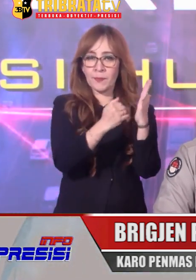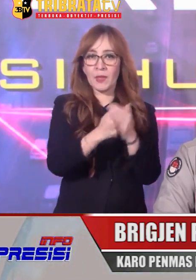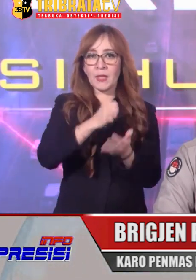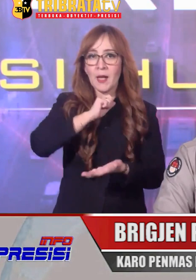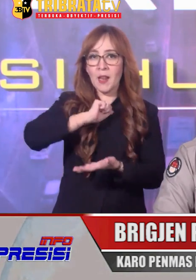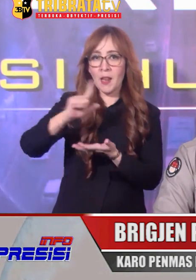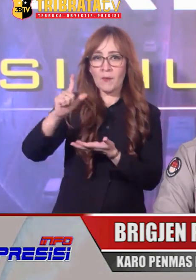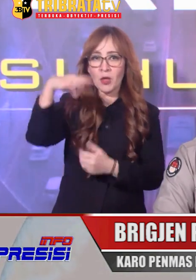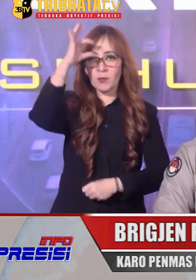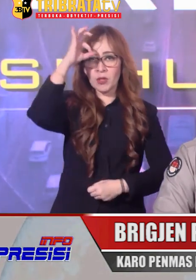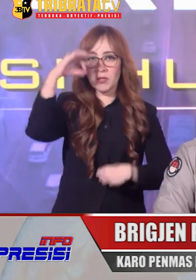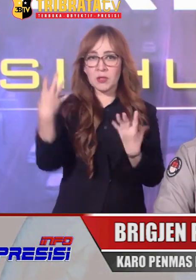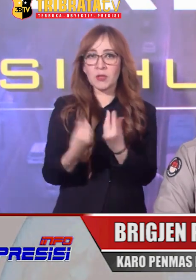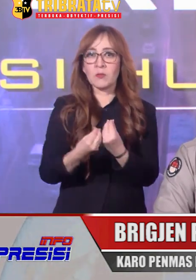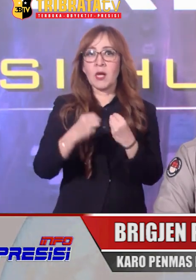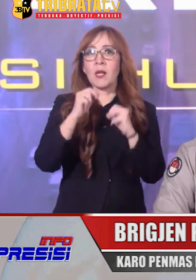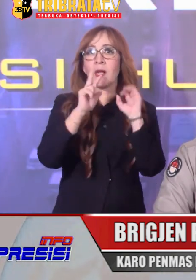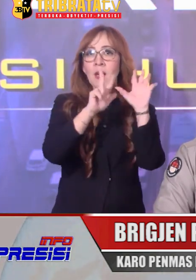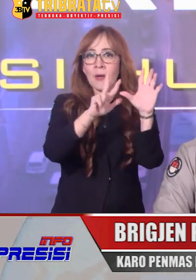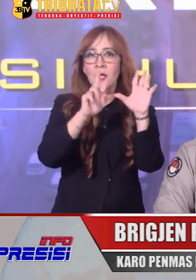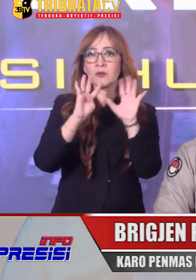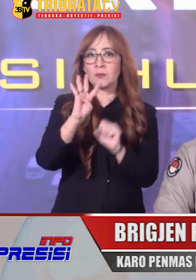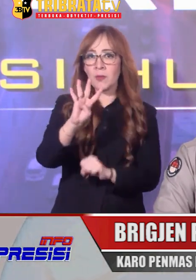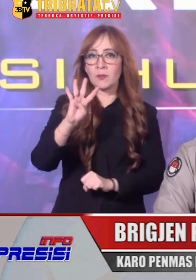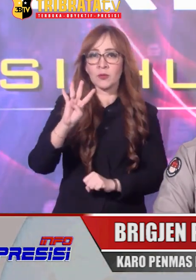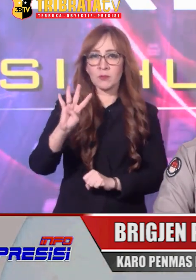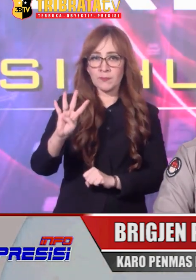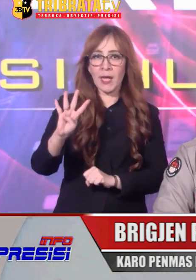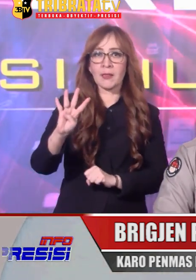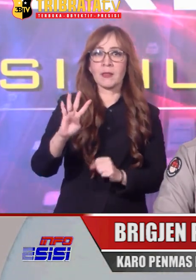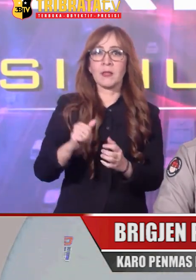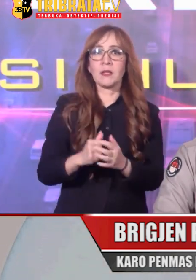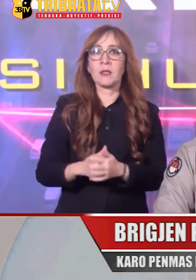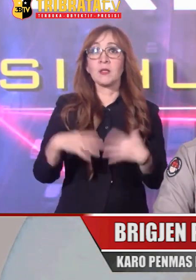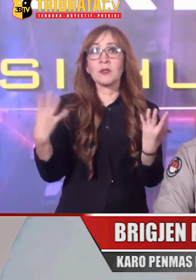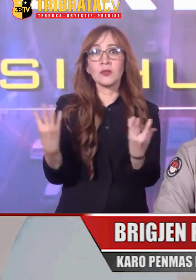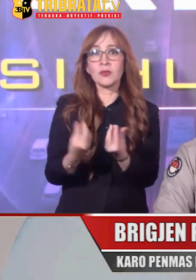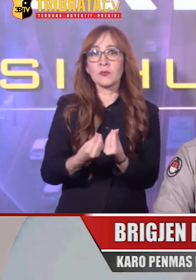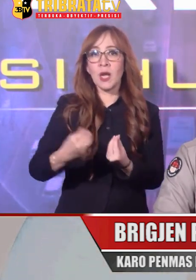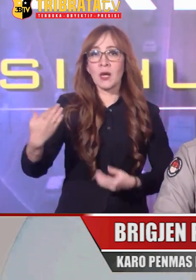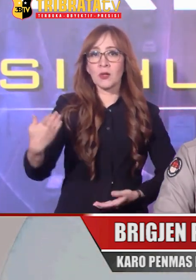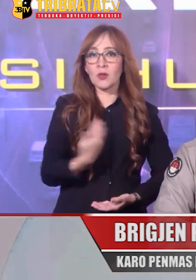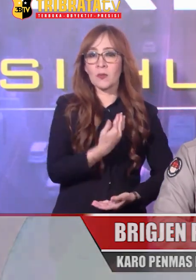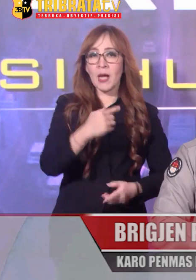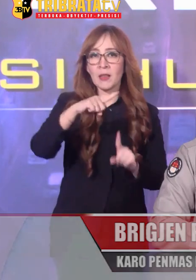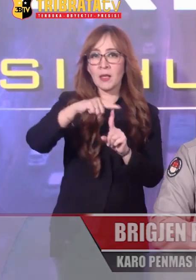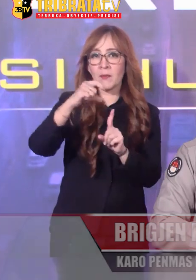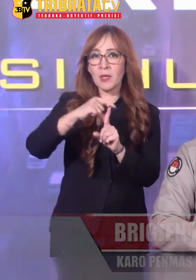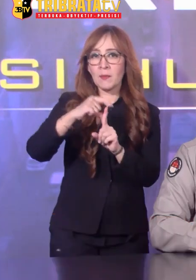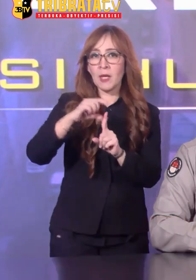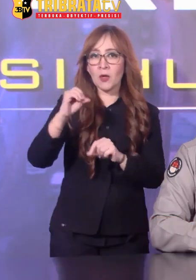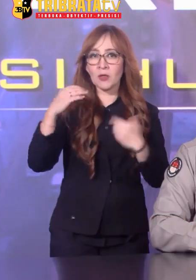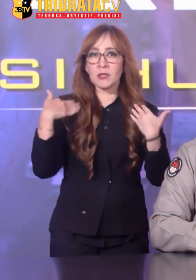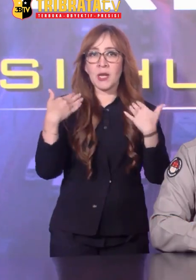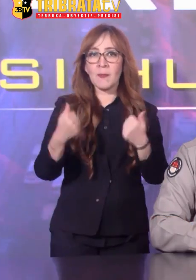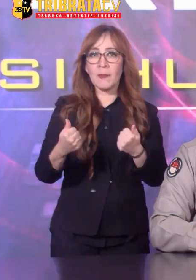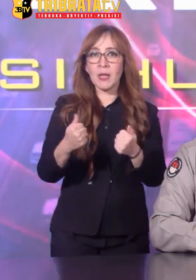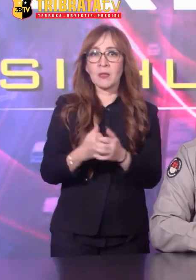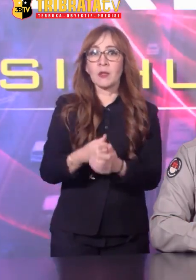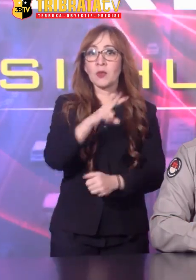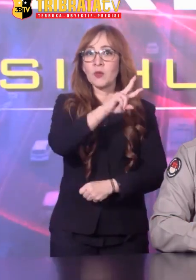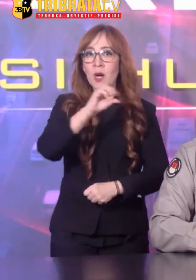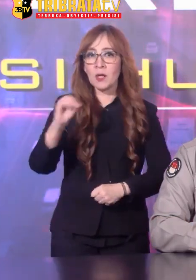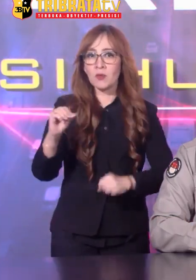polisi sebanyak 844 laporan Jumlah korban TPPO yang diselamatkan Sebanyak 2